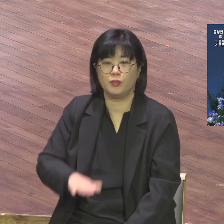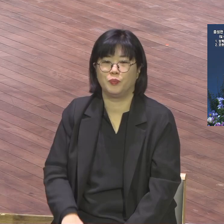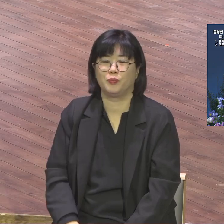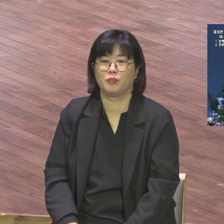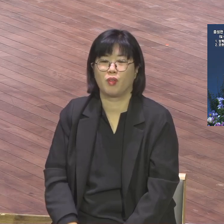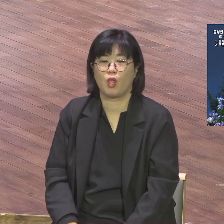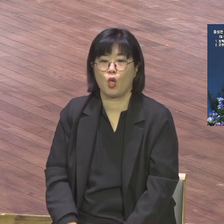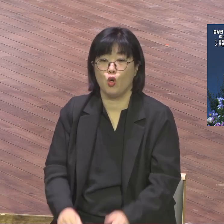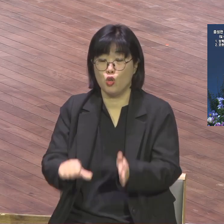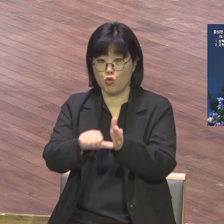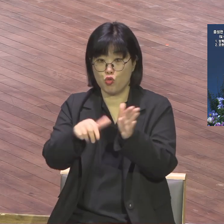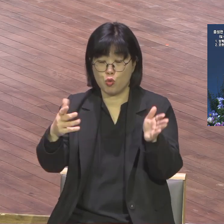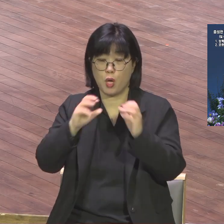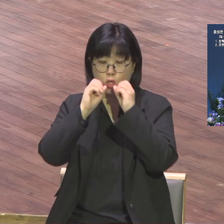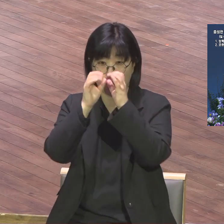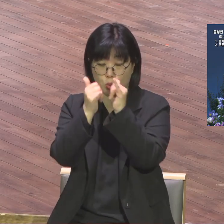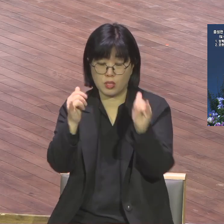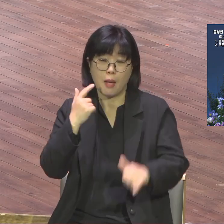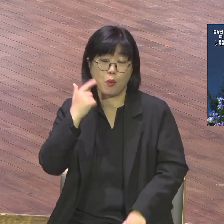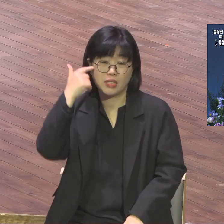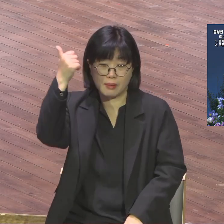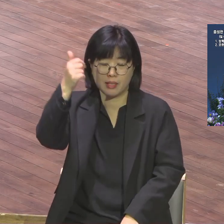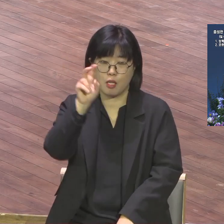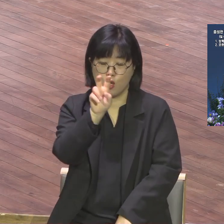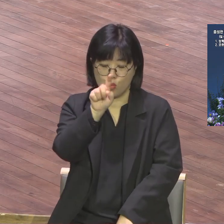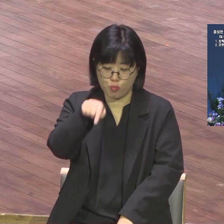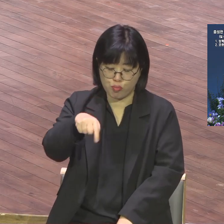목사님은 이 구절을 이